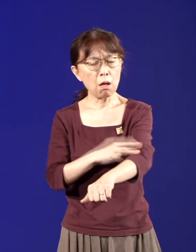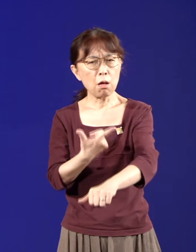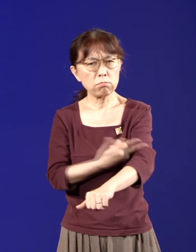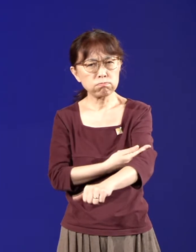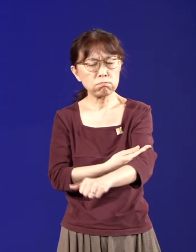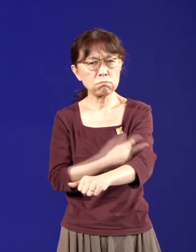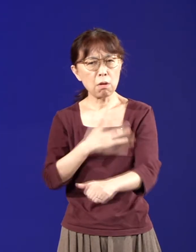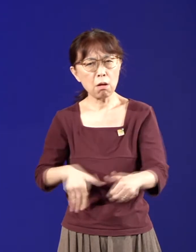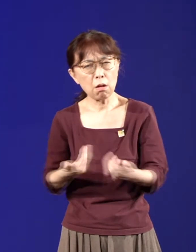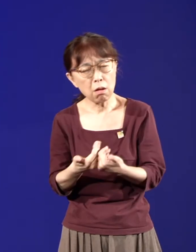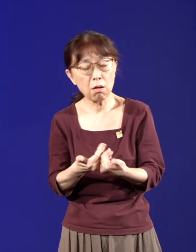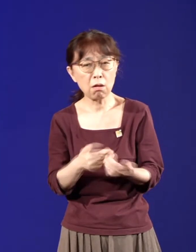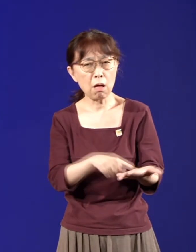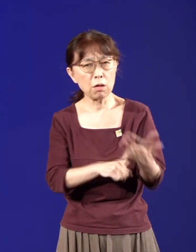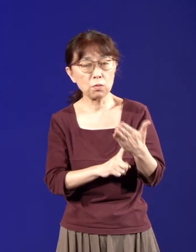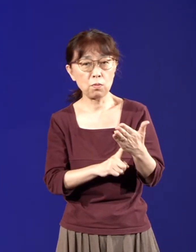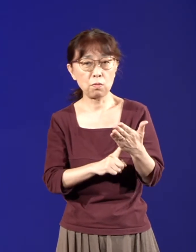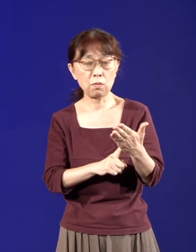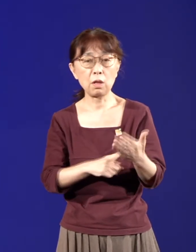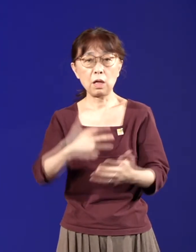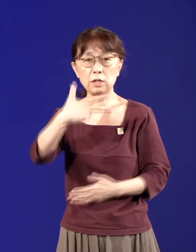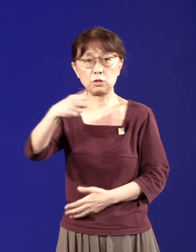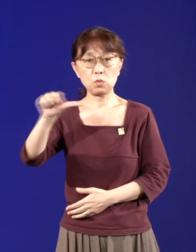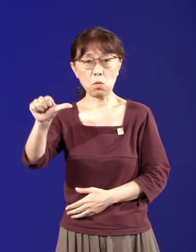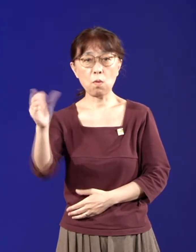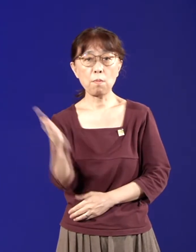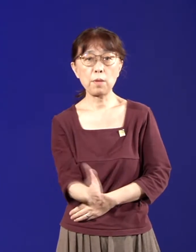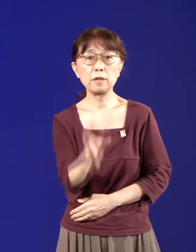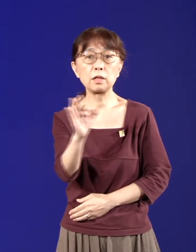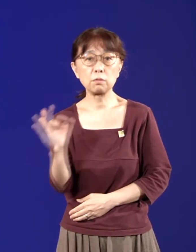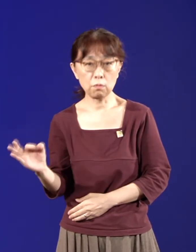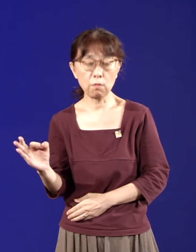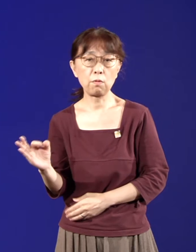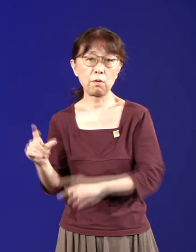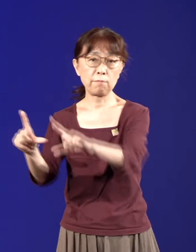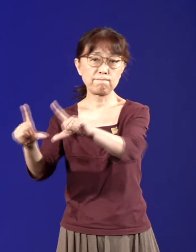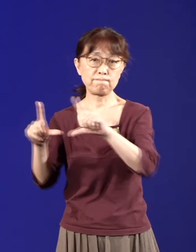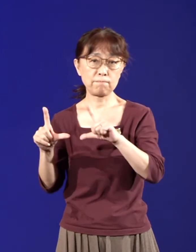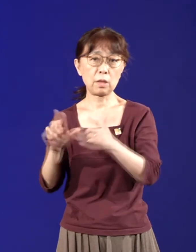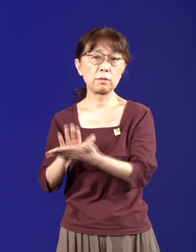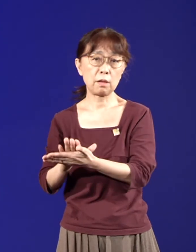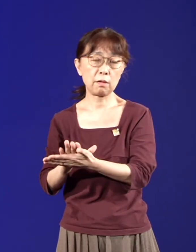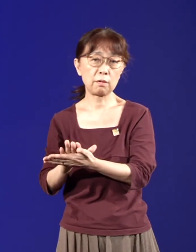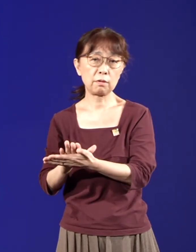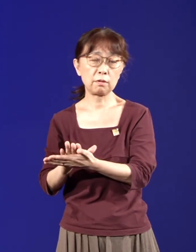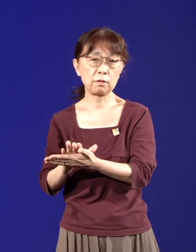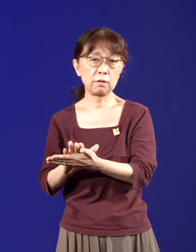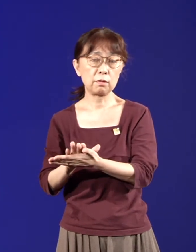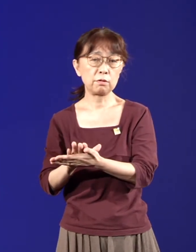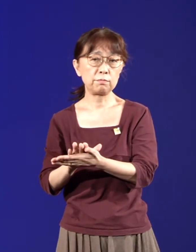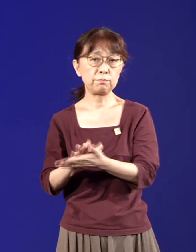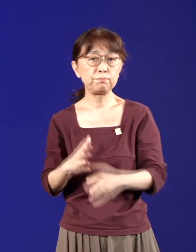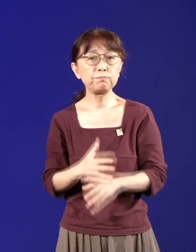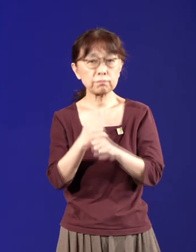答えた方が 75% いらっしゃったところであります。したがいまして、